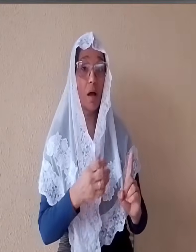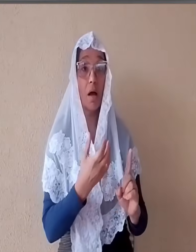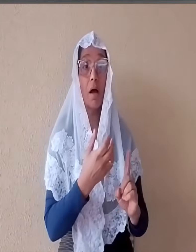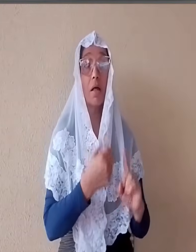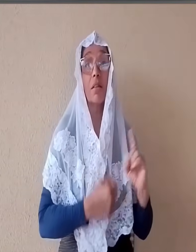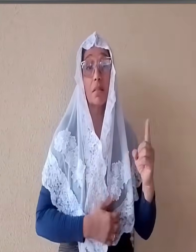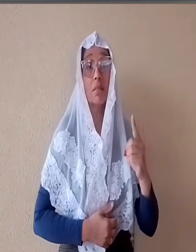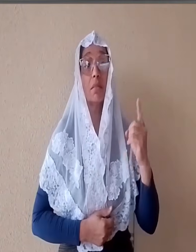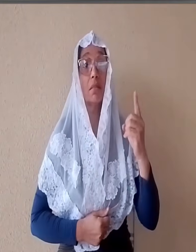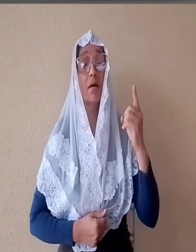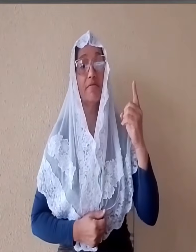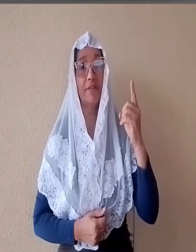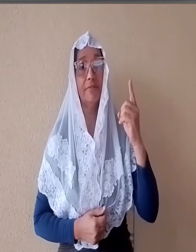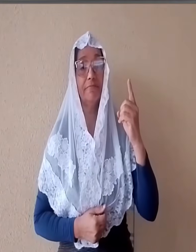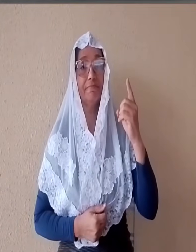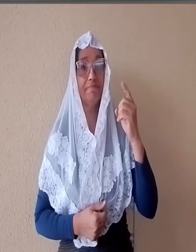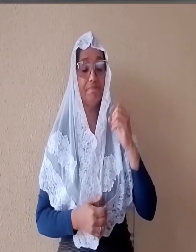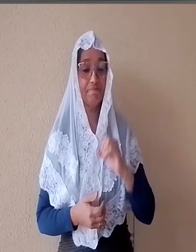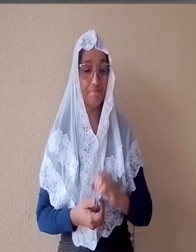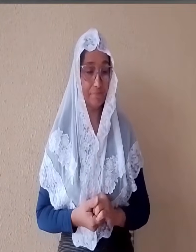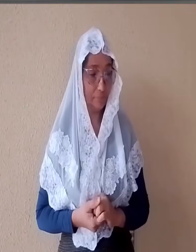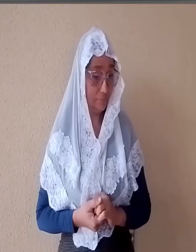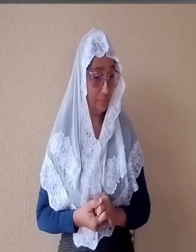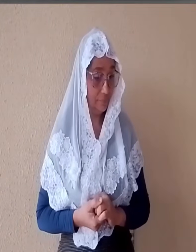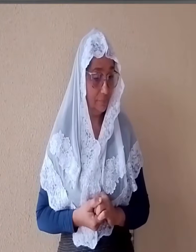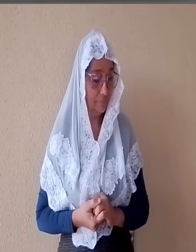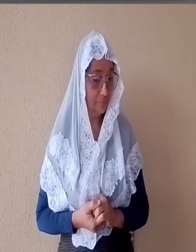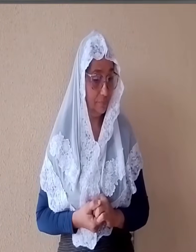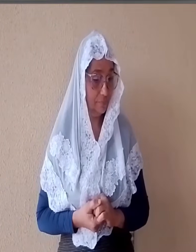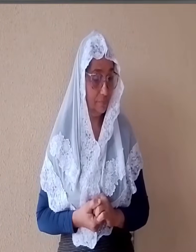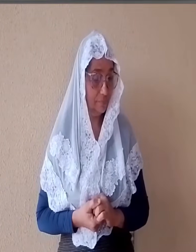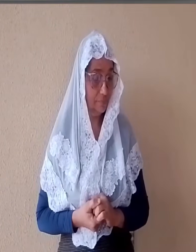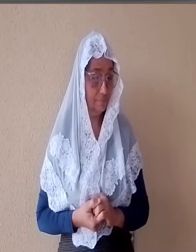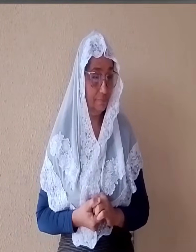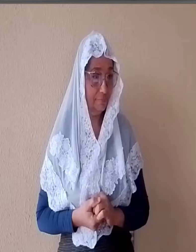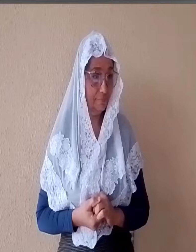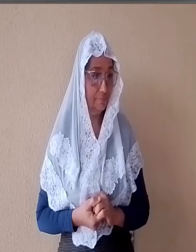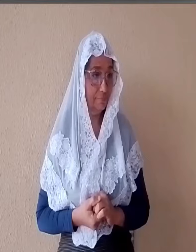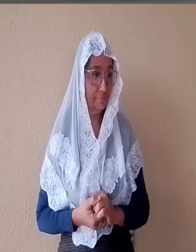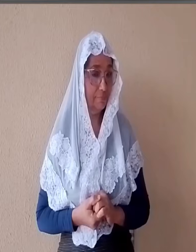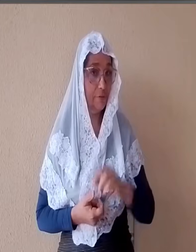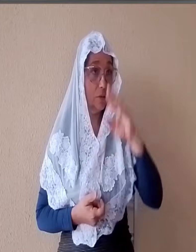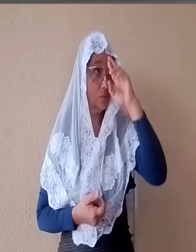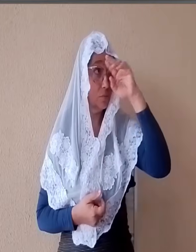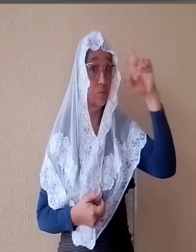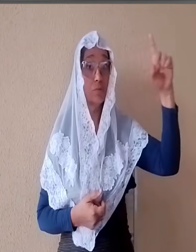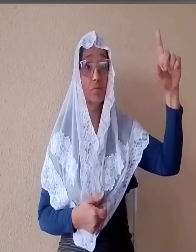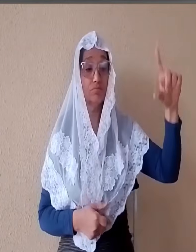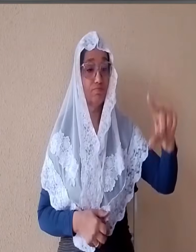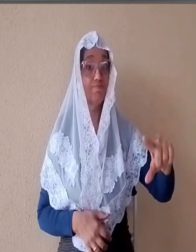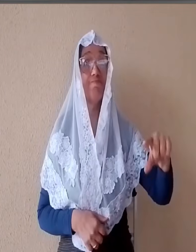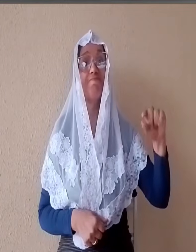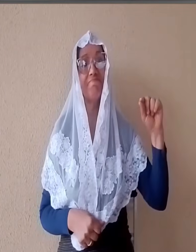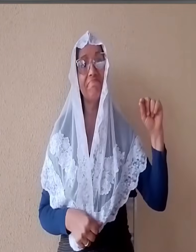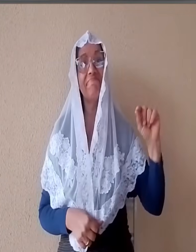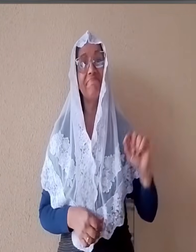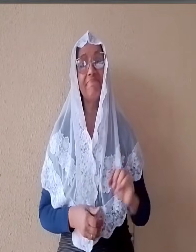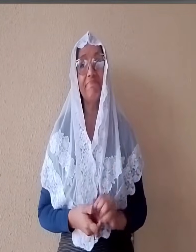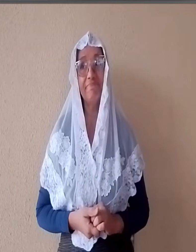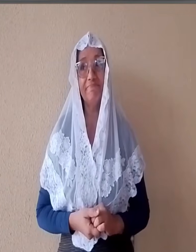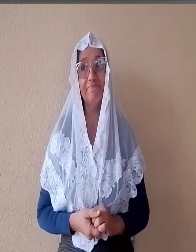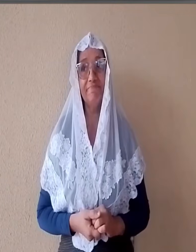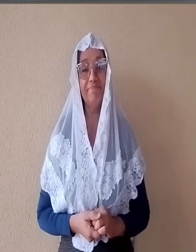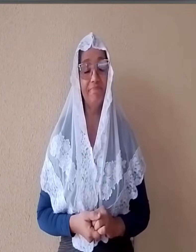rei segundo o coração do povo. Bendito é o nome do Senhor. Mas Davi lá na frente foi segundo o coração